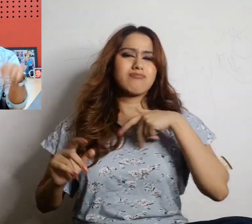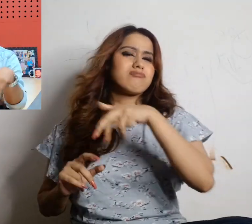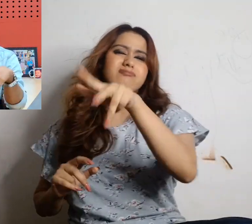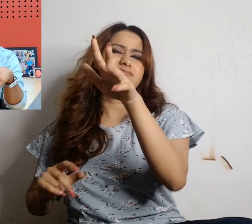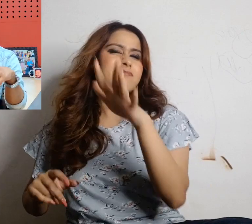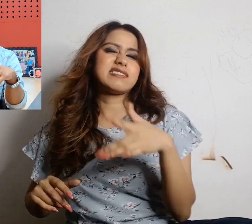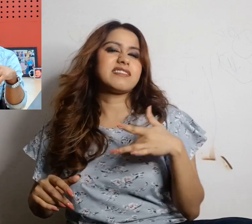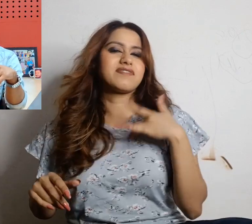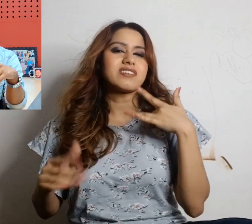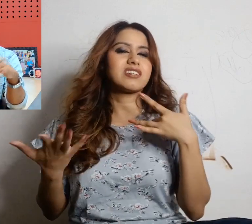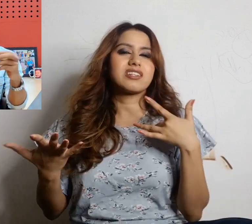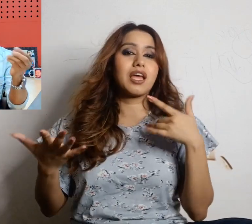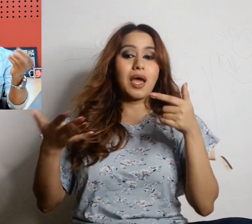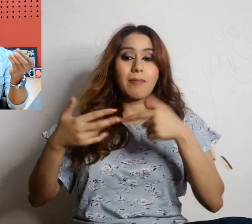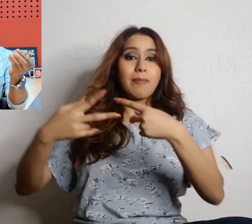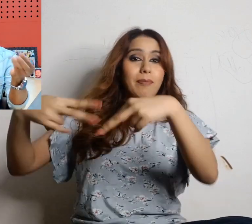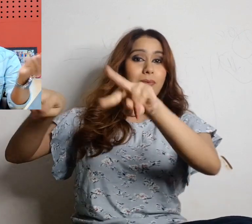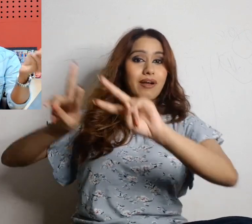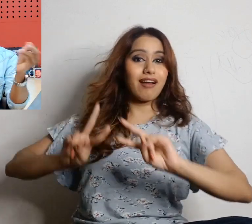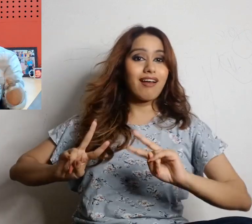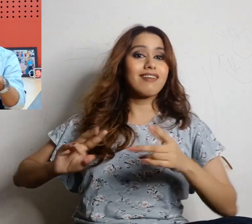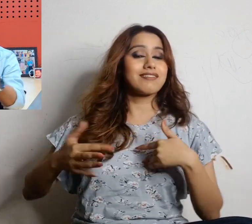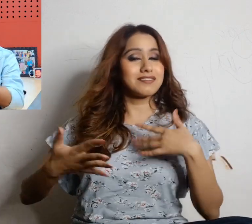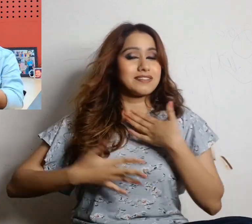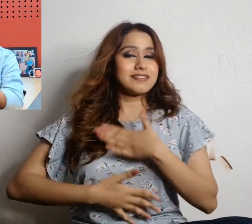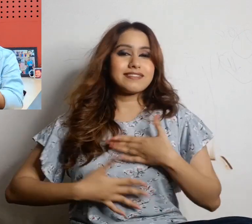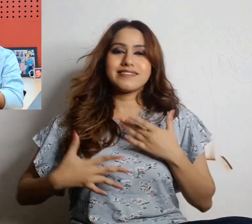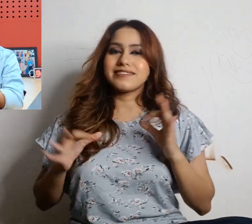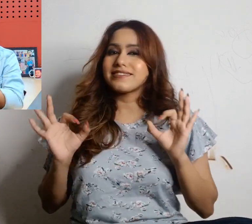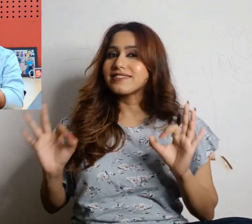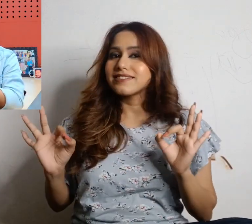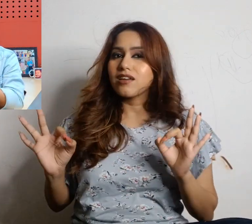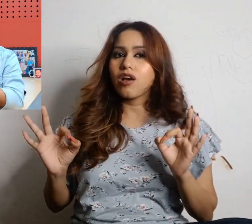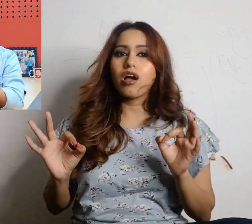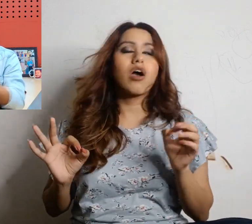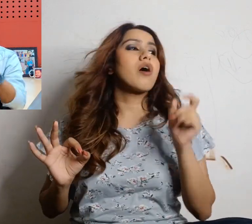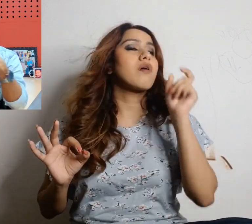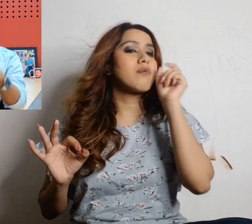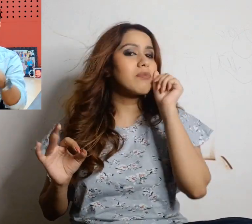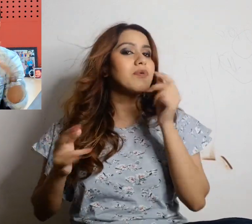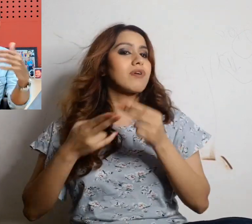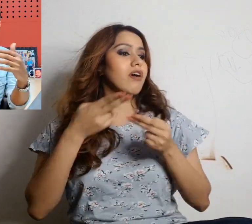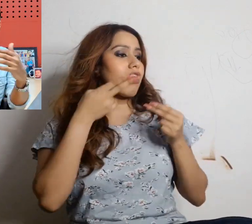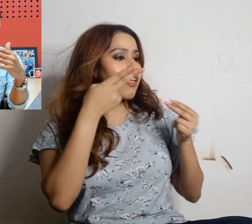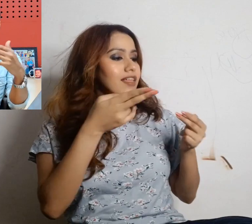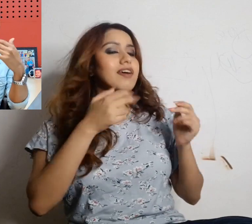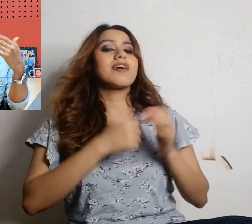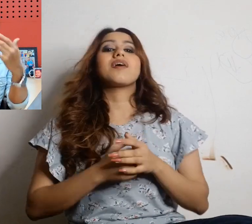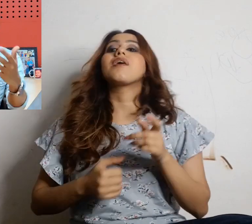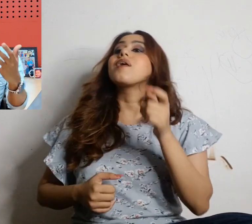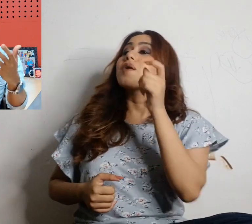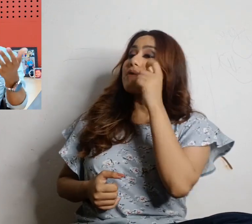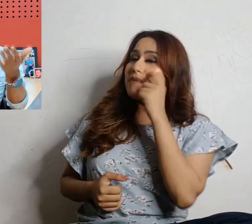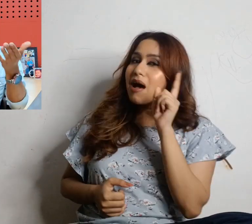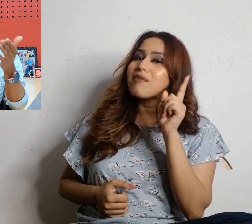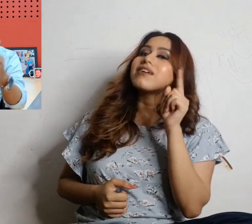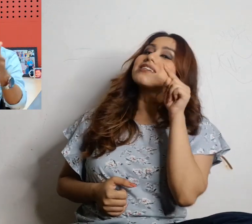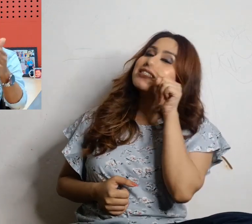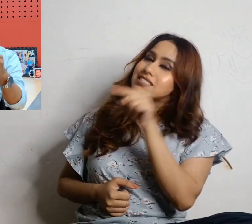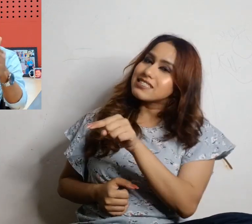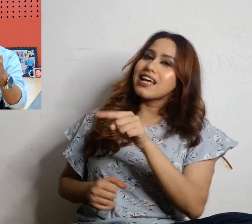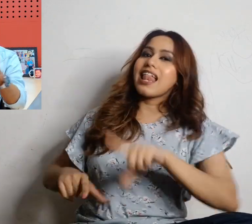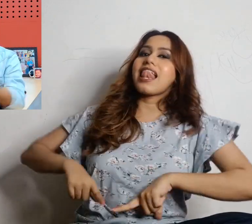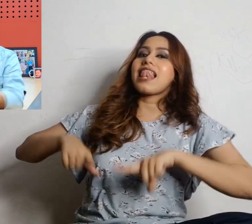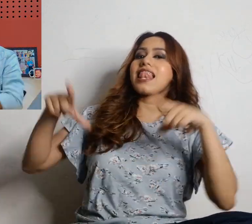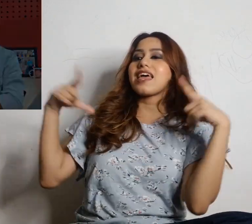वक्त उतना मजा नहीं आया था। जीने का मौका तो मुझे वापस आते वक्त मिला। जब लड़के ने बात कही तो उसके पिताजी ने कहा कि बेटा बस